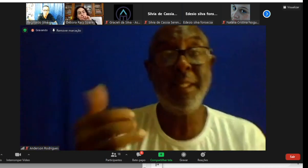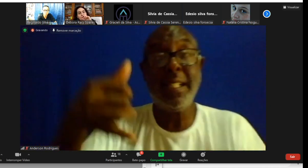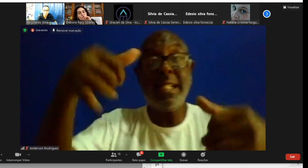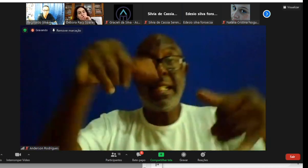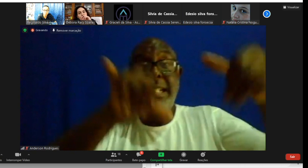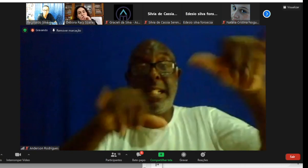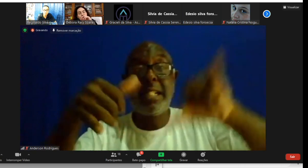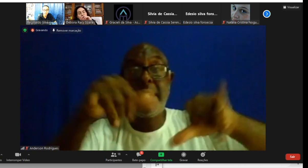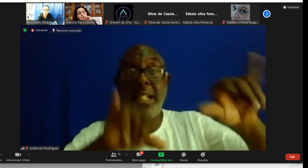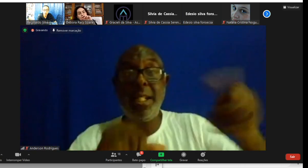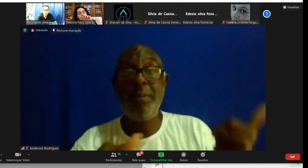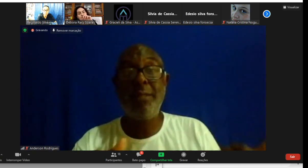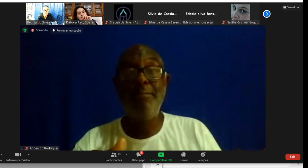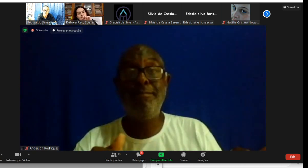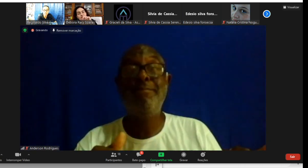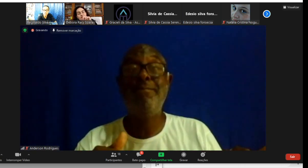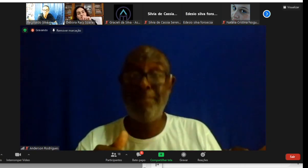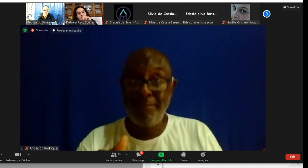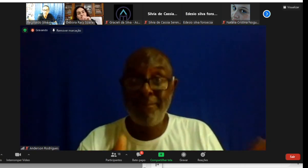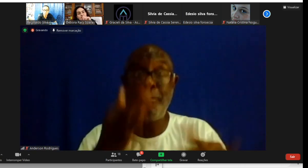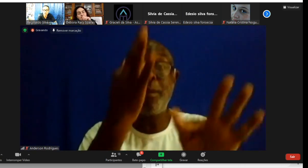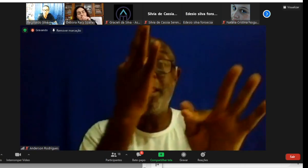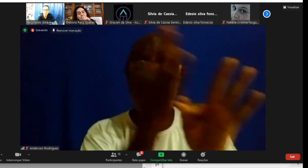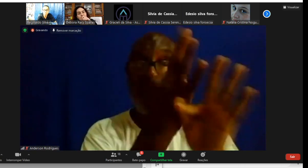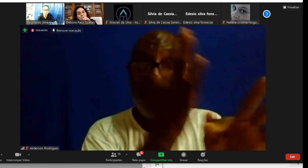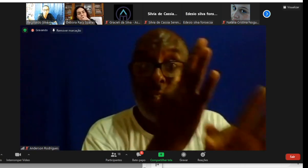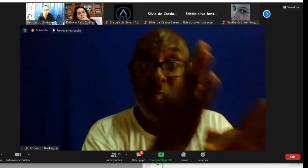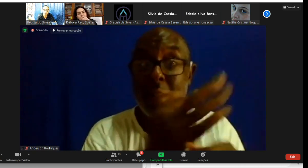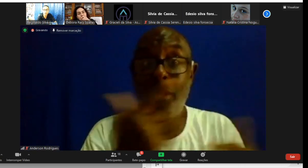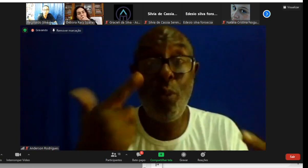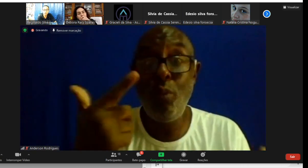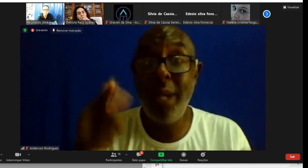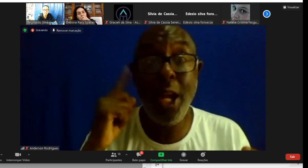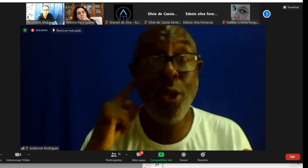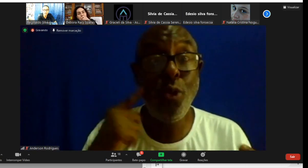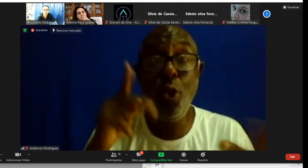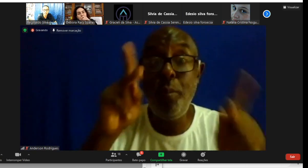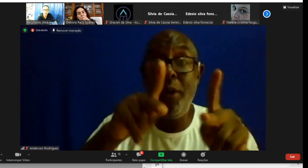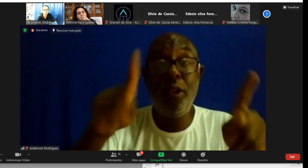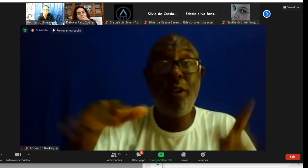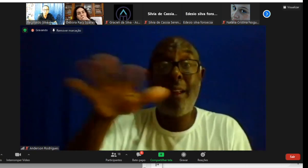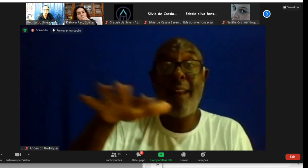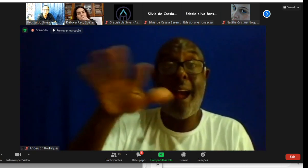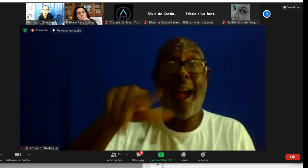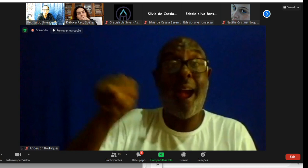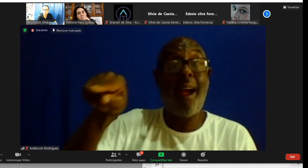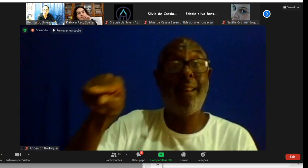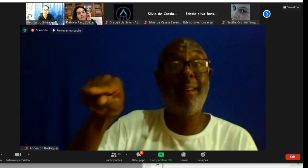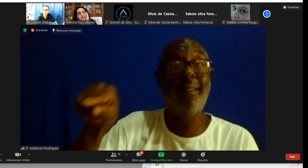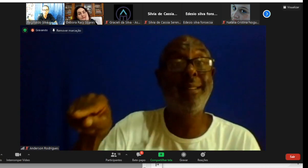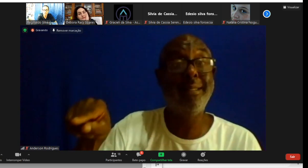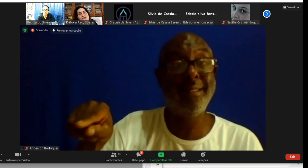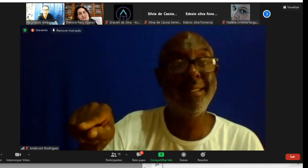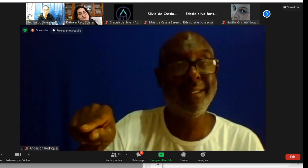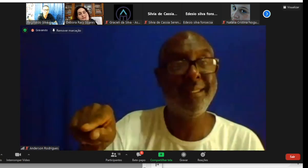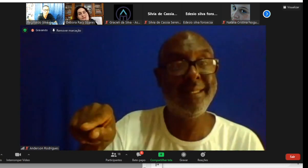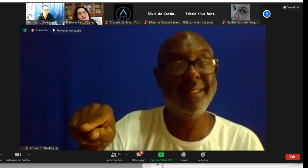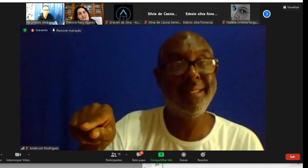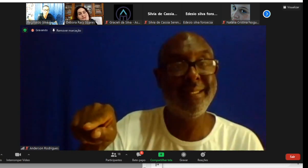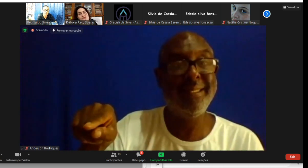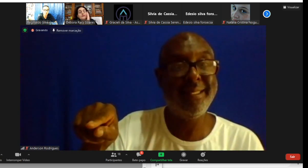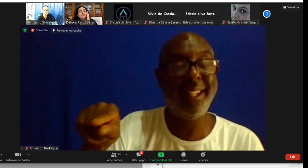Libras. Biologia, química, por exemplo, física, não tem surdo professor nessas